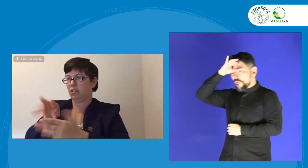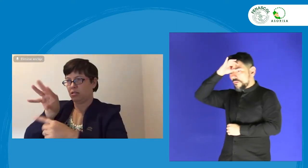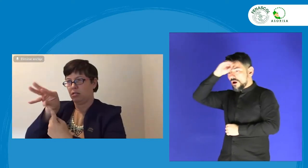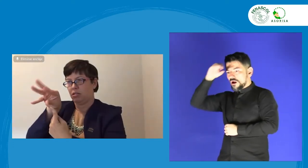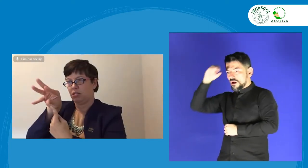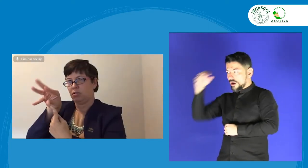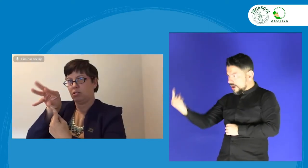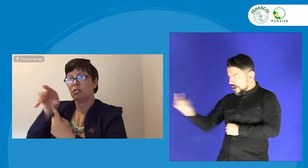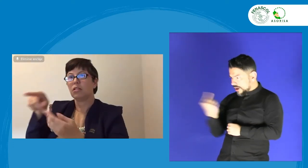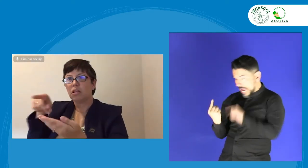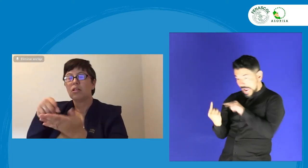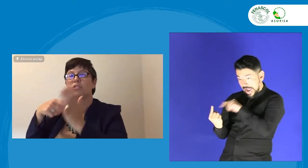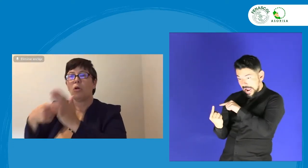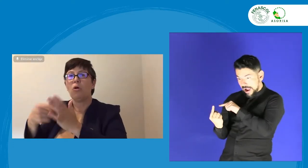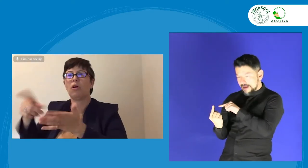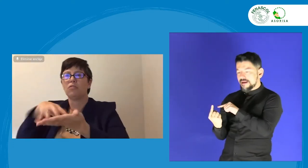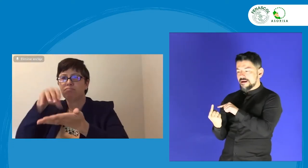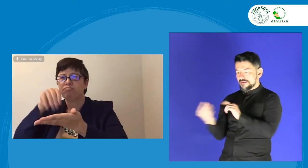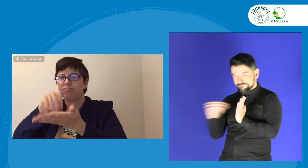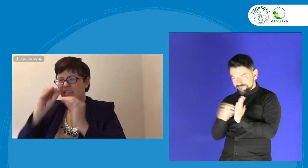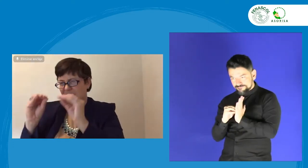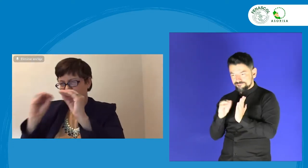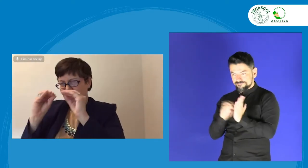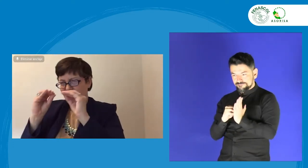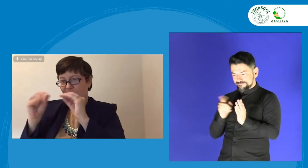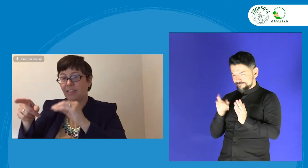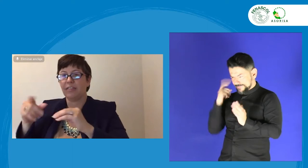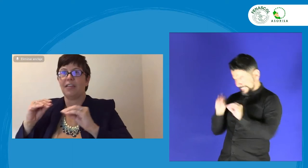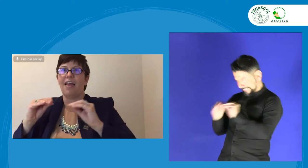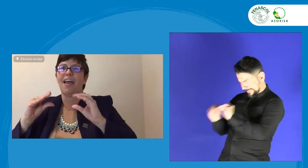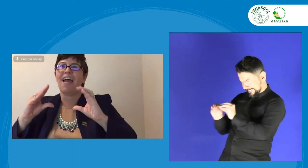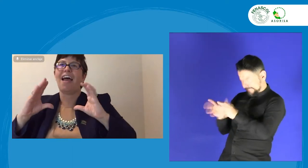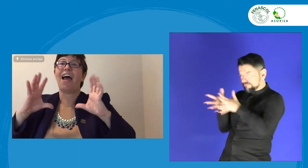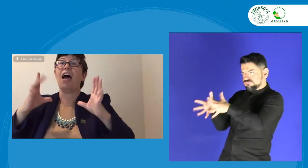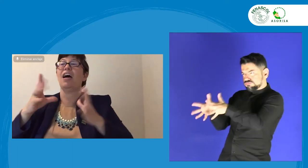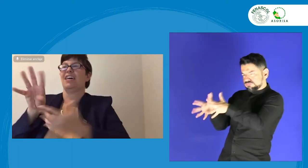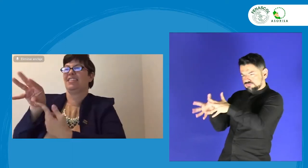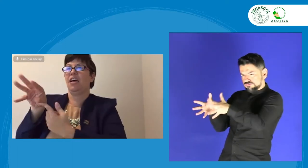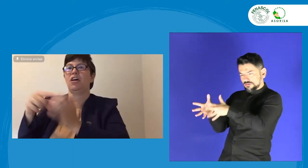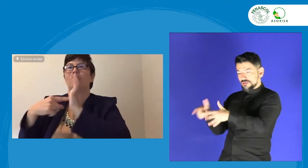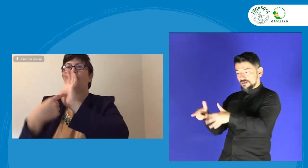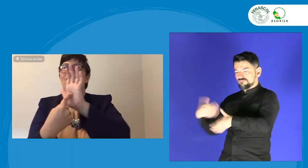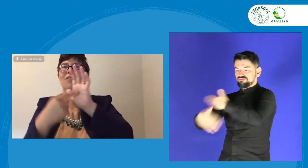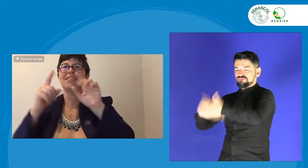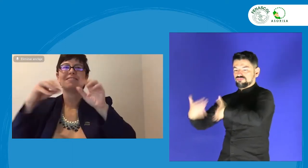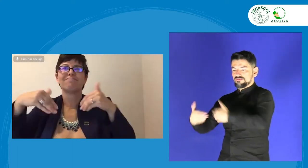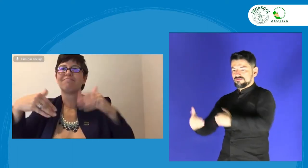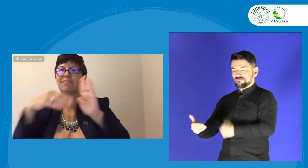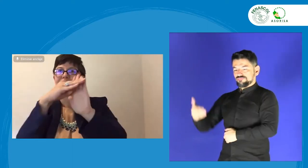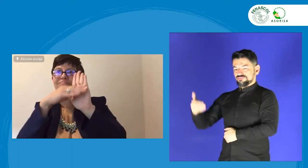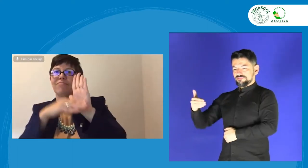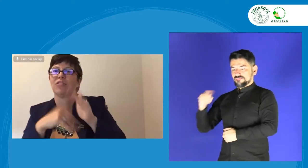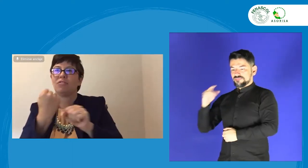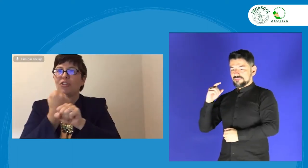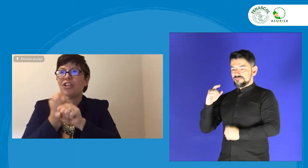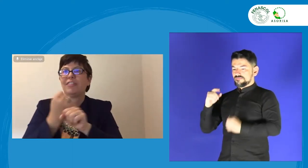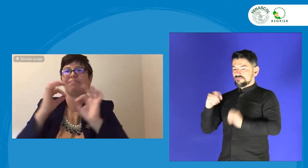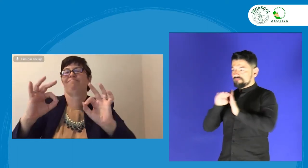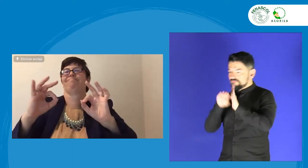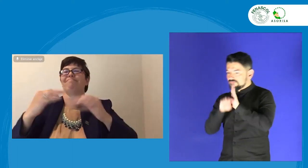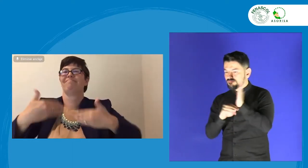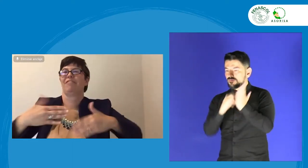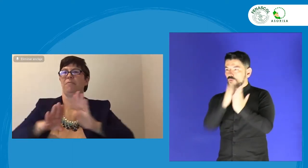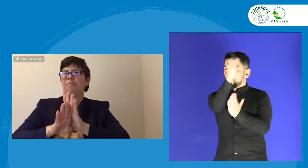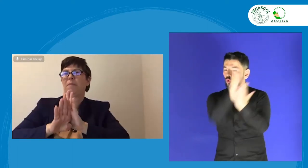tantos recursos, para los niños sordos era un poco difícil, igual pues la educación se hizo